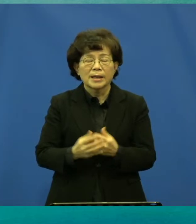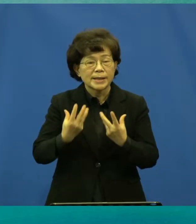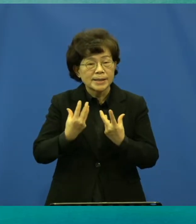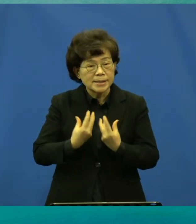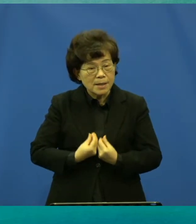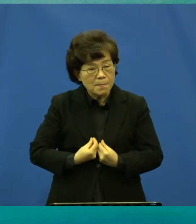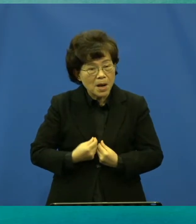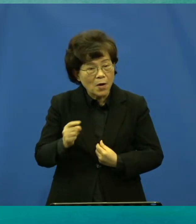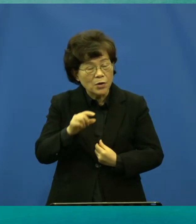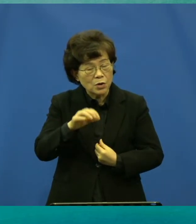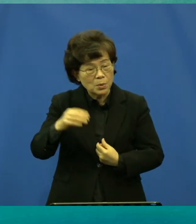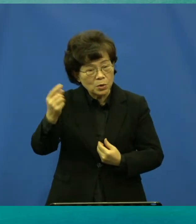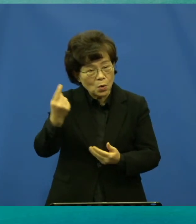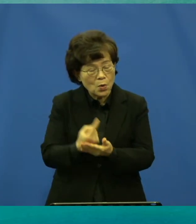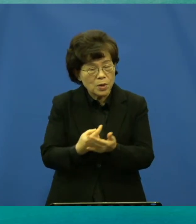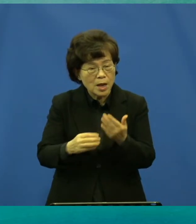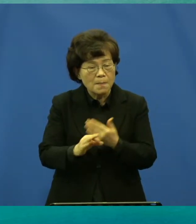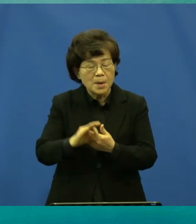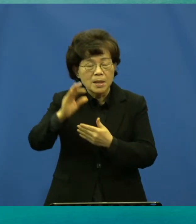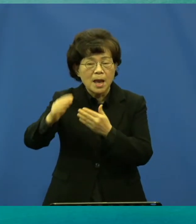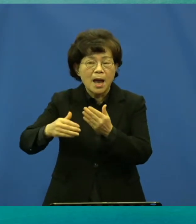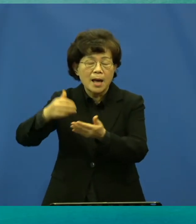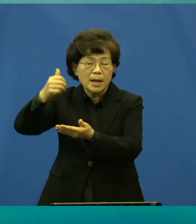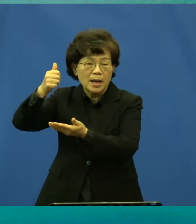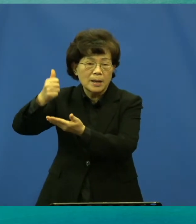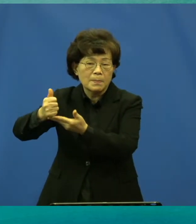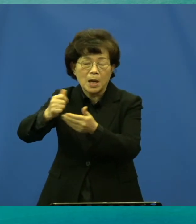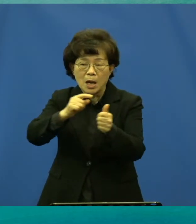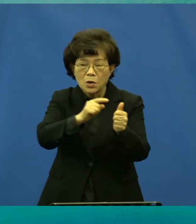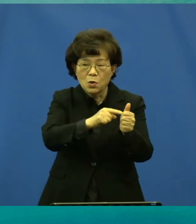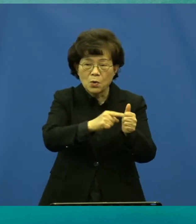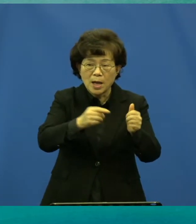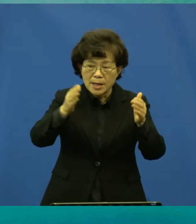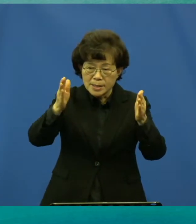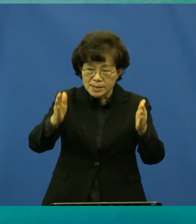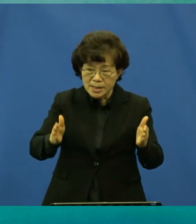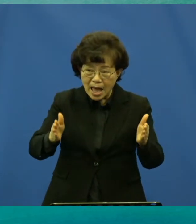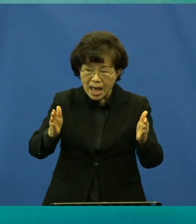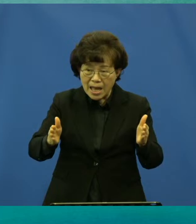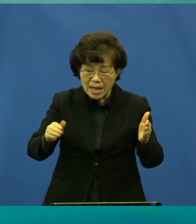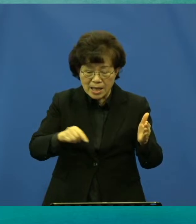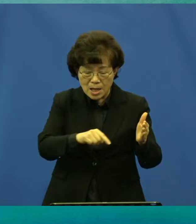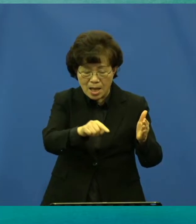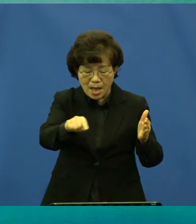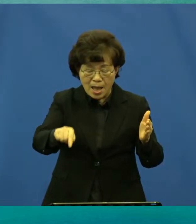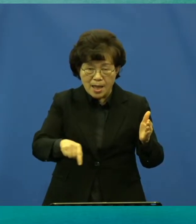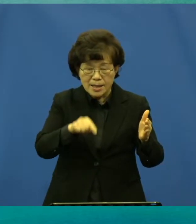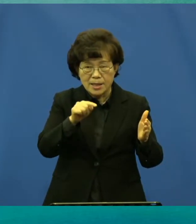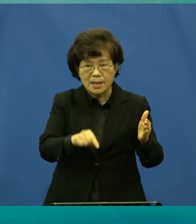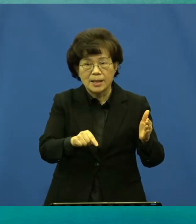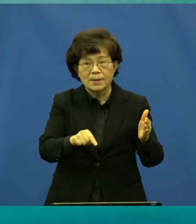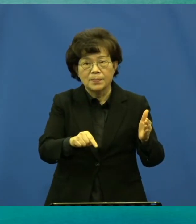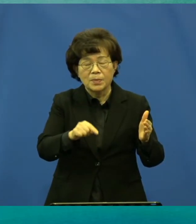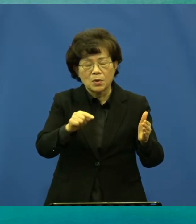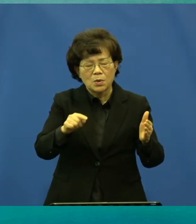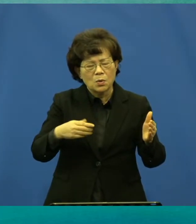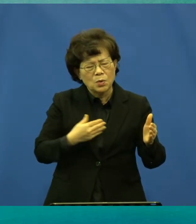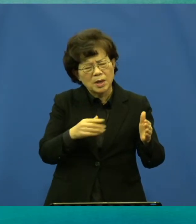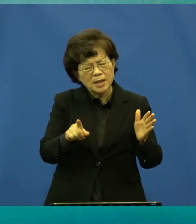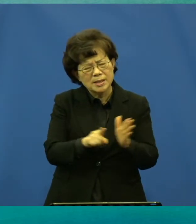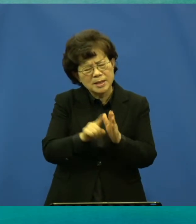어디에서 올까요? 하나님과 요나의 사이에 있는 이 괴리. 아마 우리가 신앙생활을 하는